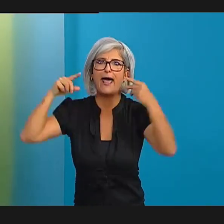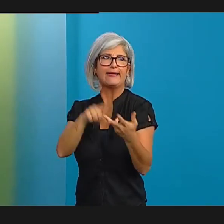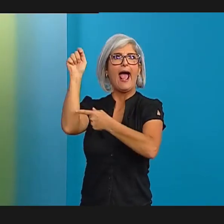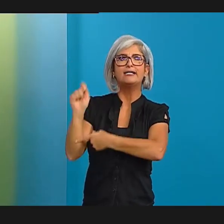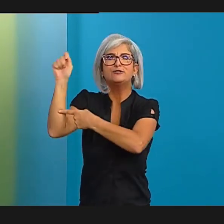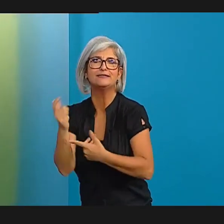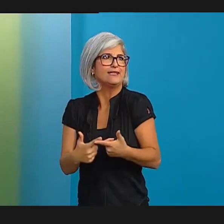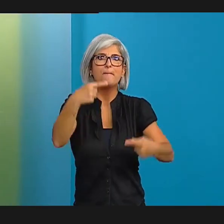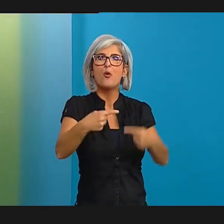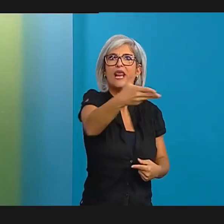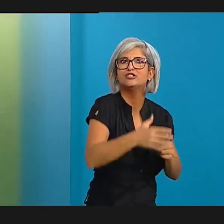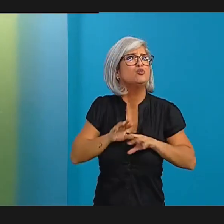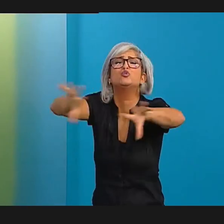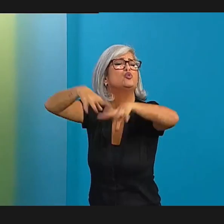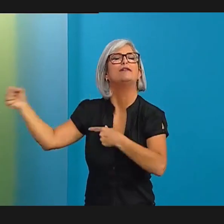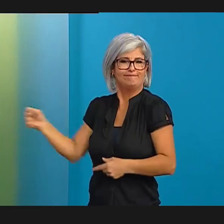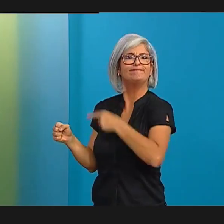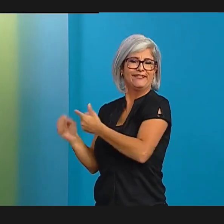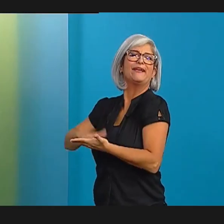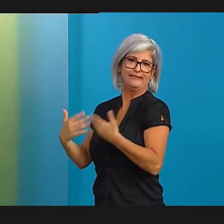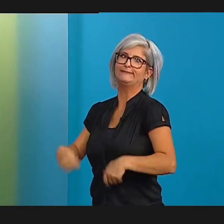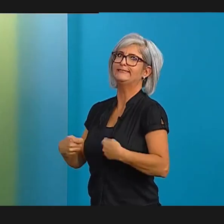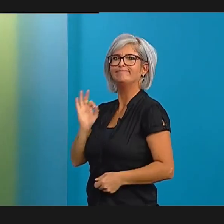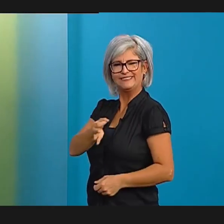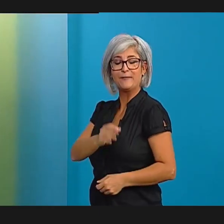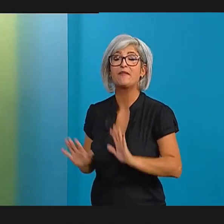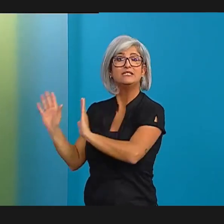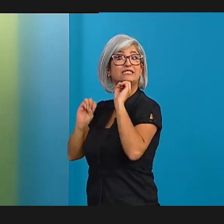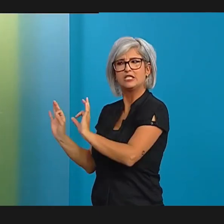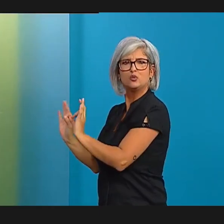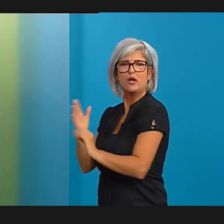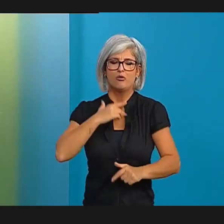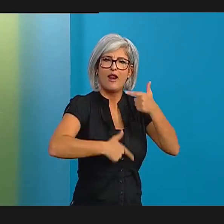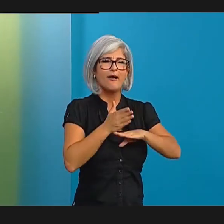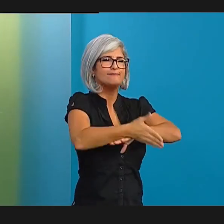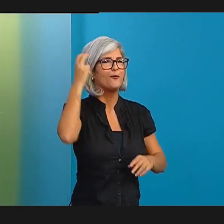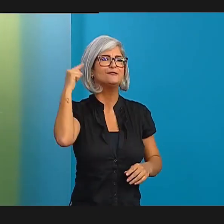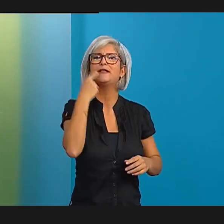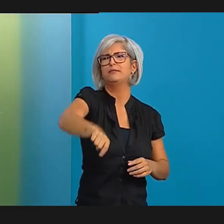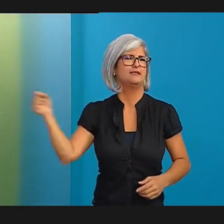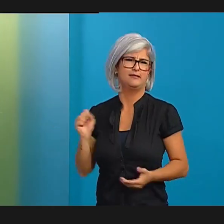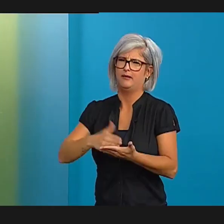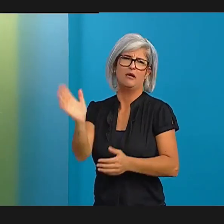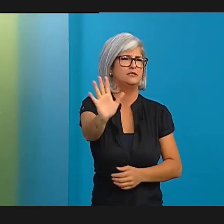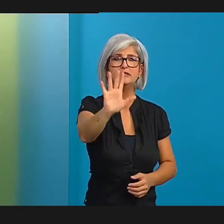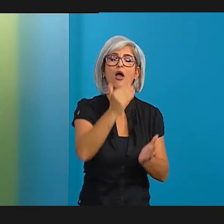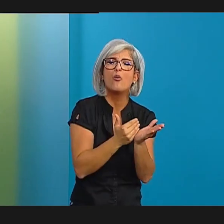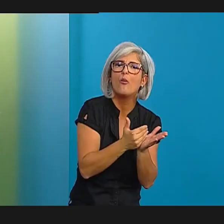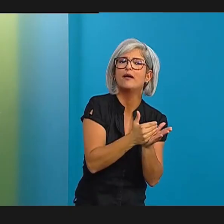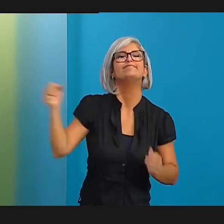profissional intérprete de Libras. Isso faz parte da sua cultura. Em qualquer ambiente, seja político, seja em associações, ele vai estar então com esse profissional. Bom, Em ambientes de trabalho, não